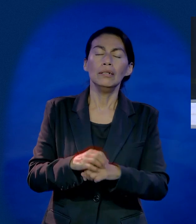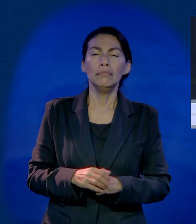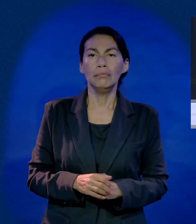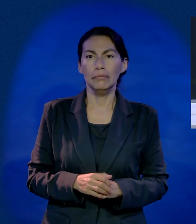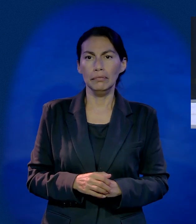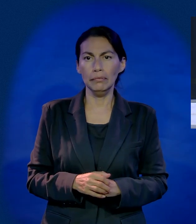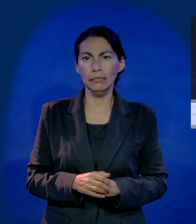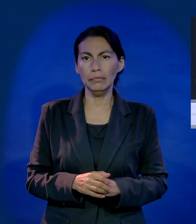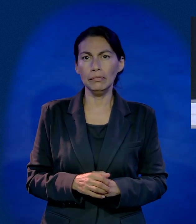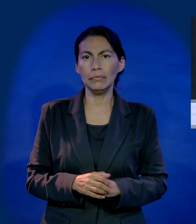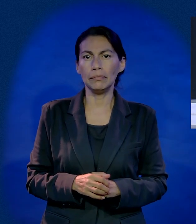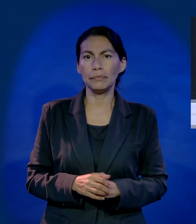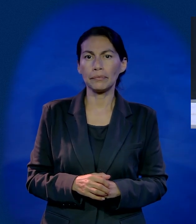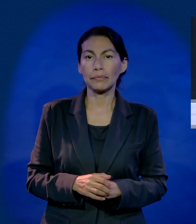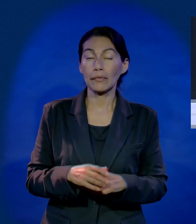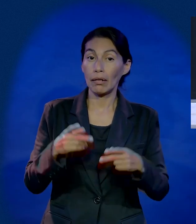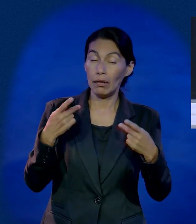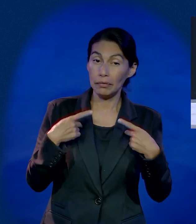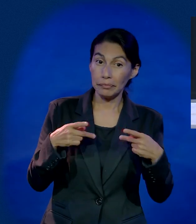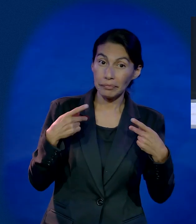esclavo.